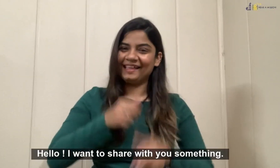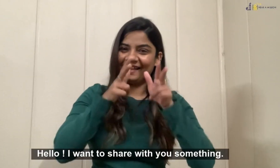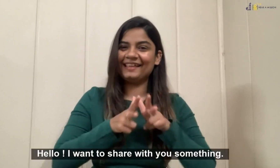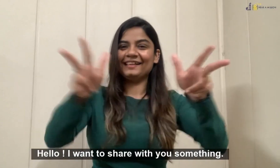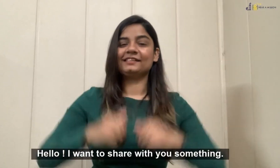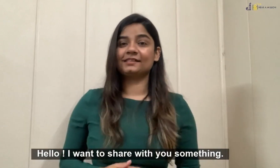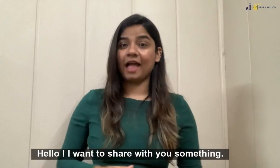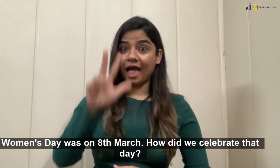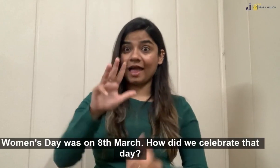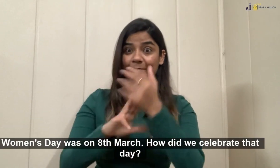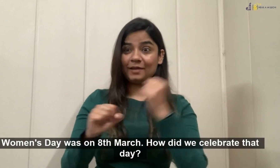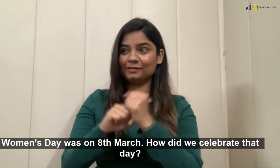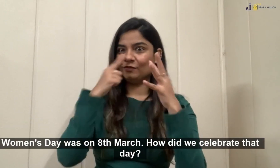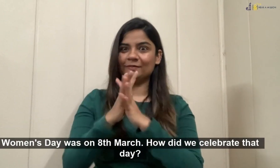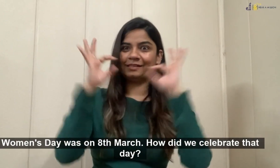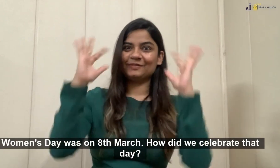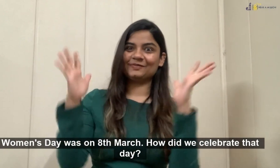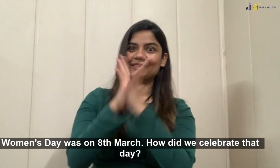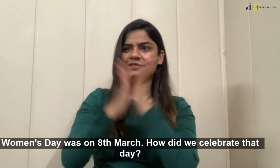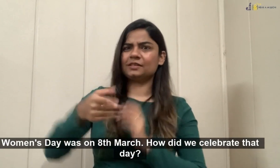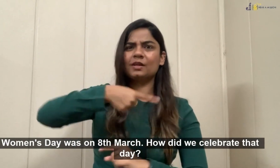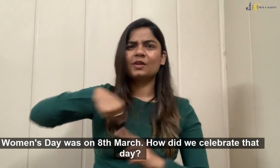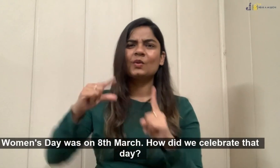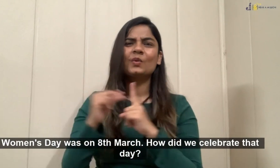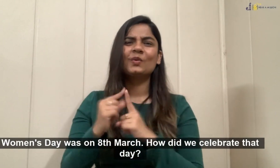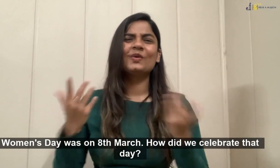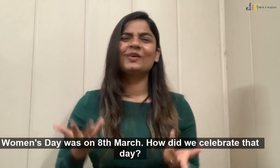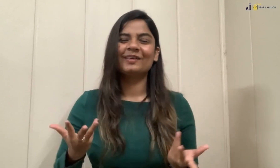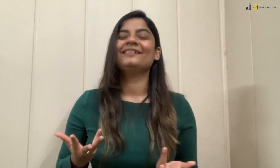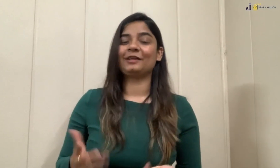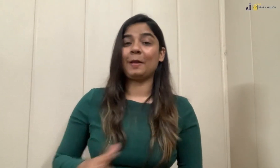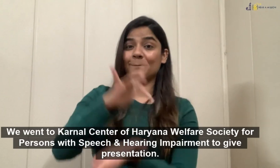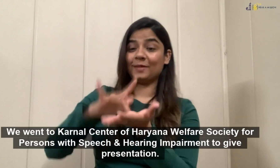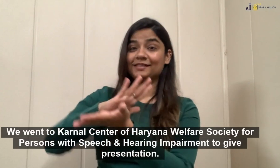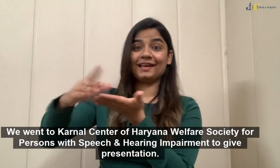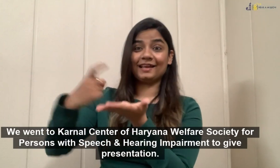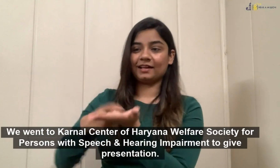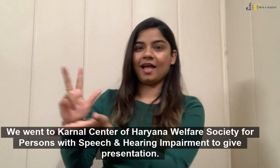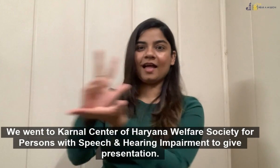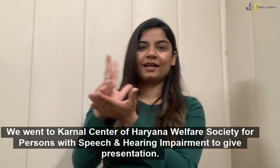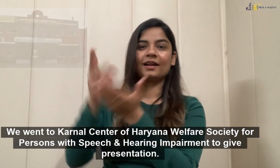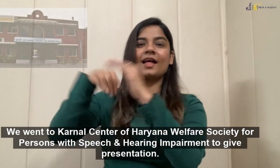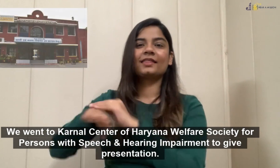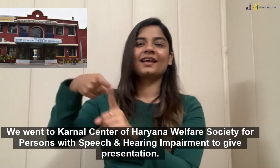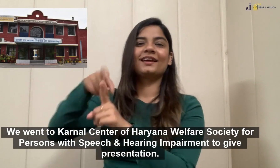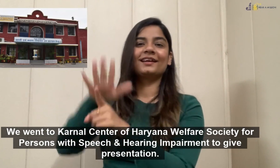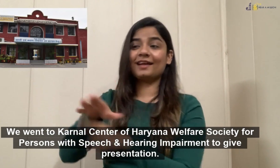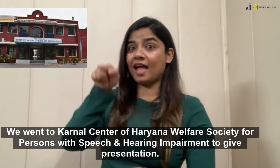हेलो, मैं आप सभी को कुछ बताना चाहूँगी। जैसा कि आप लोग जानते हैं, 8 मार्च को हम महिला दिवस के रूप में मनाते हैं। हमने उस दौरान कुछ कार्यक्रम करे।